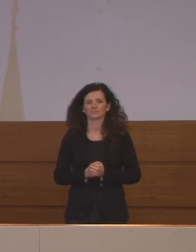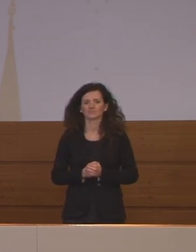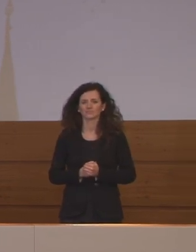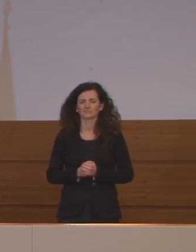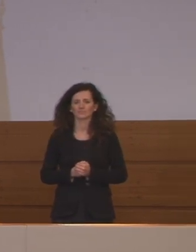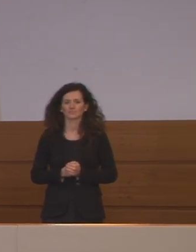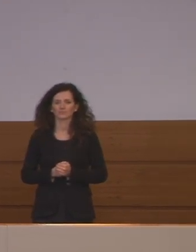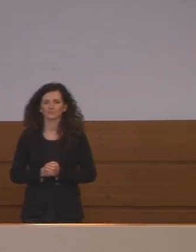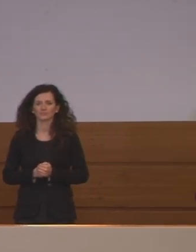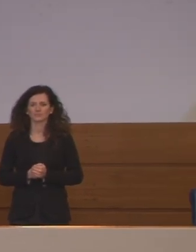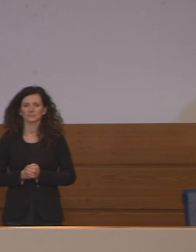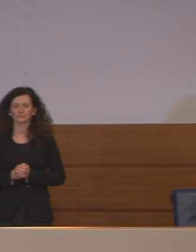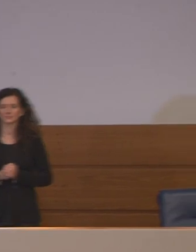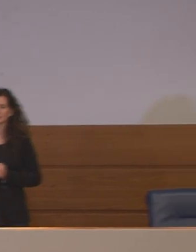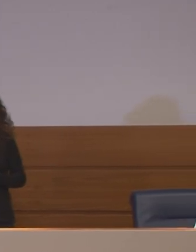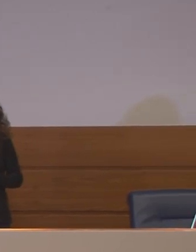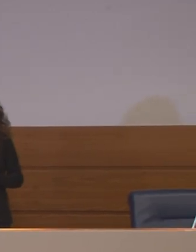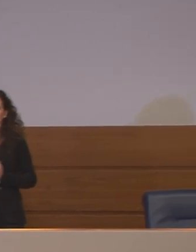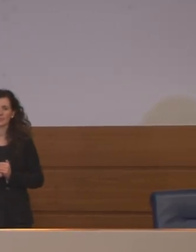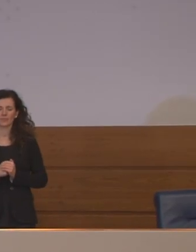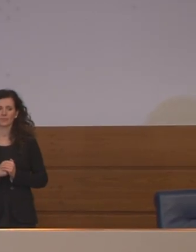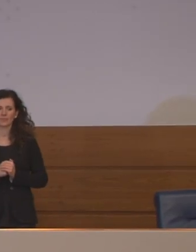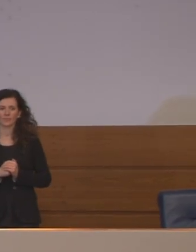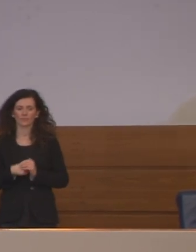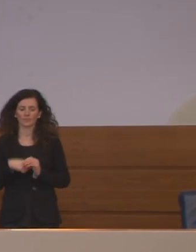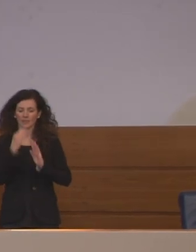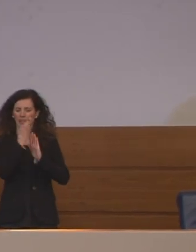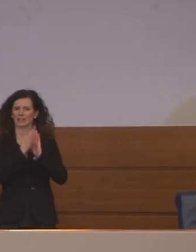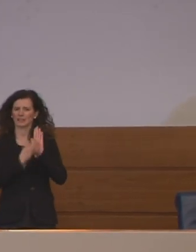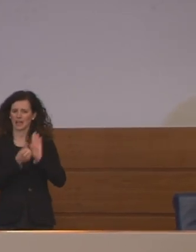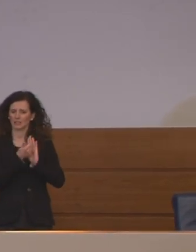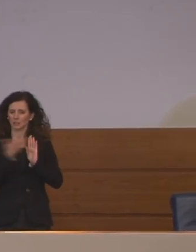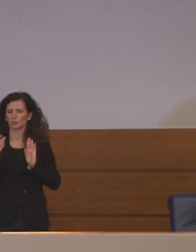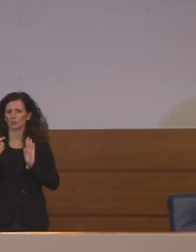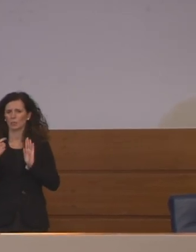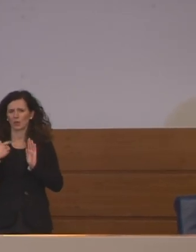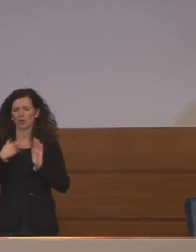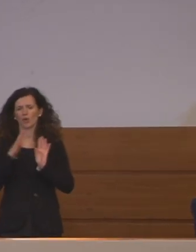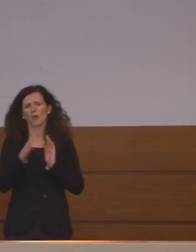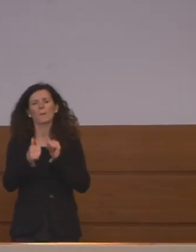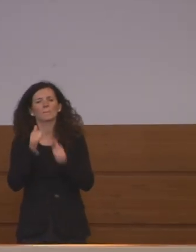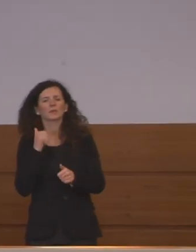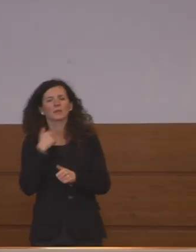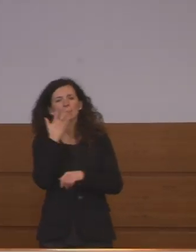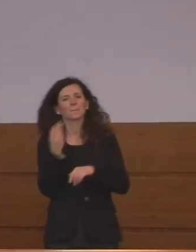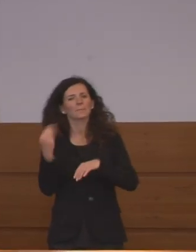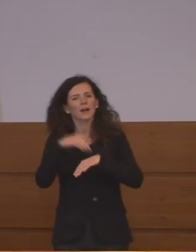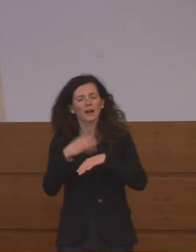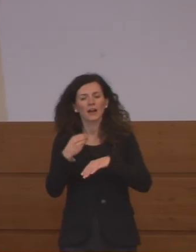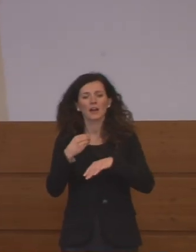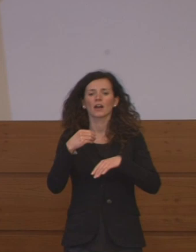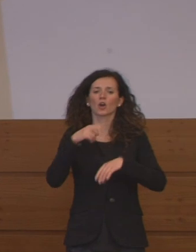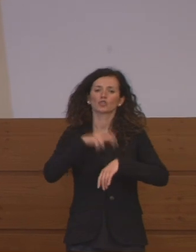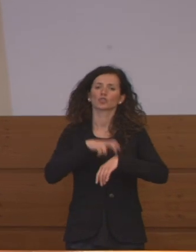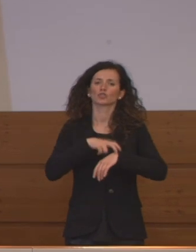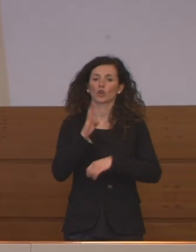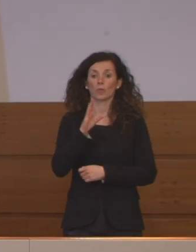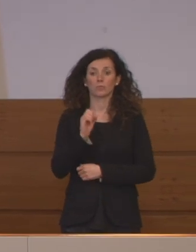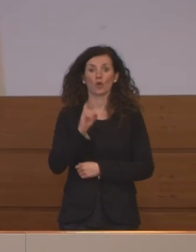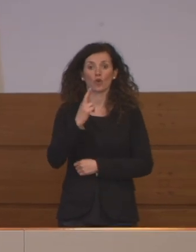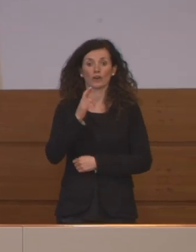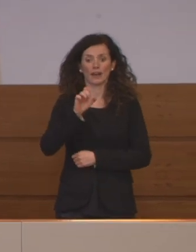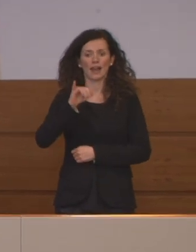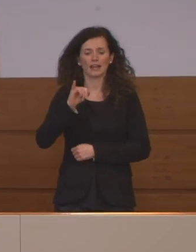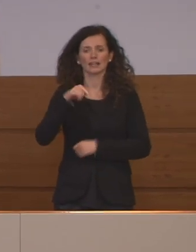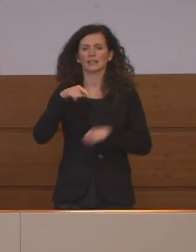prima di darvi dati due parole su sul dottor borrelli che come sapete questa mattina ha